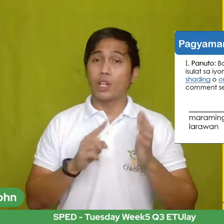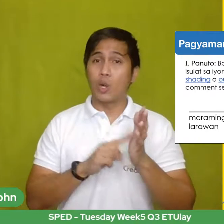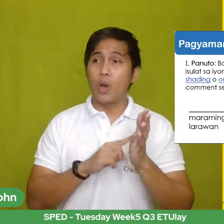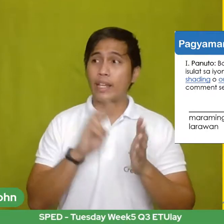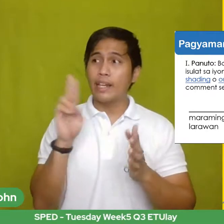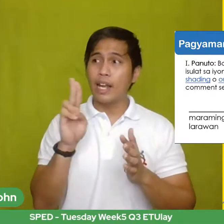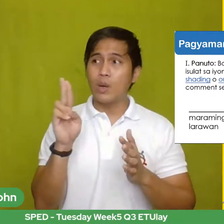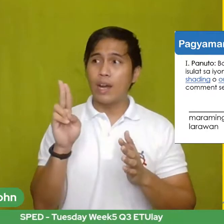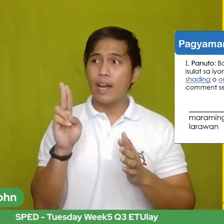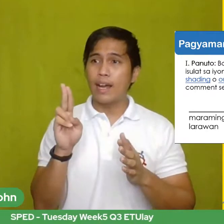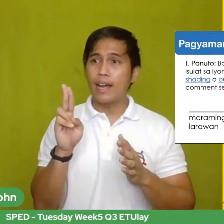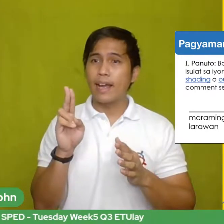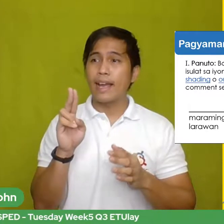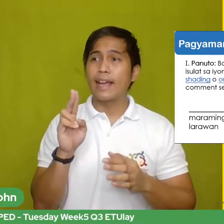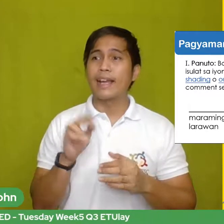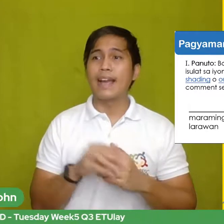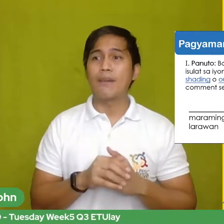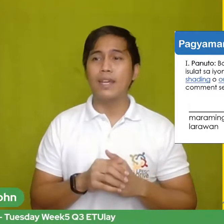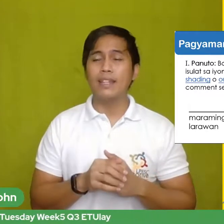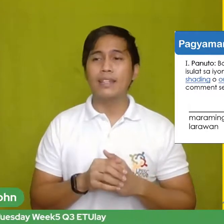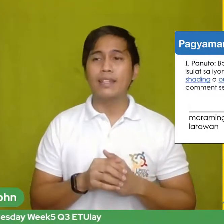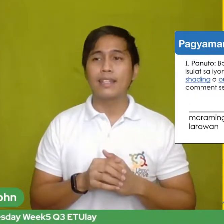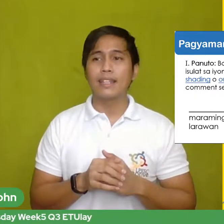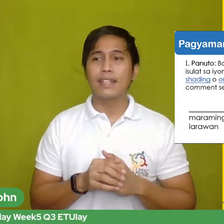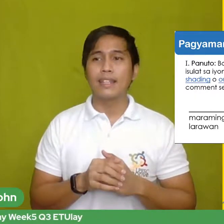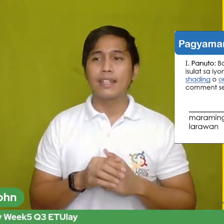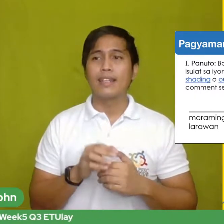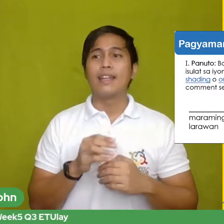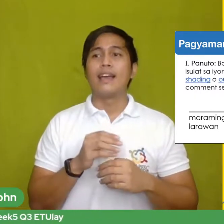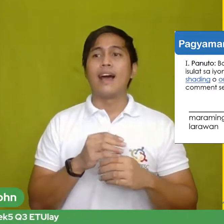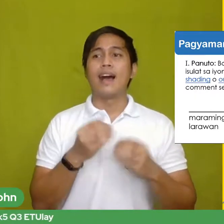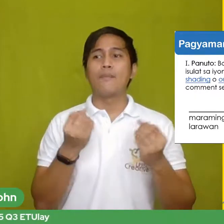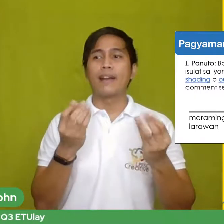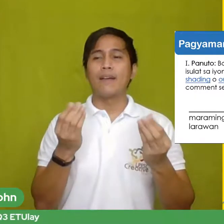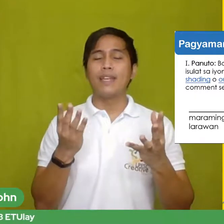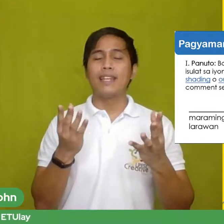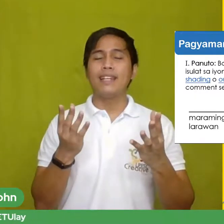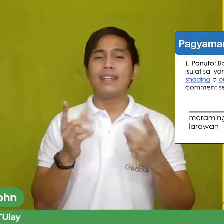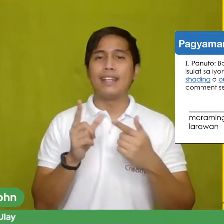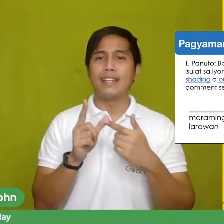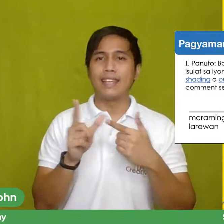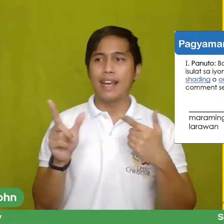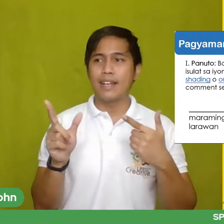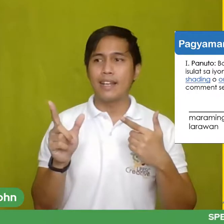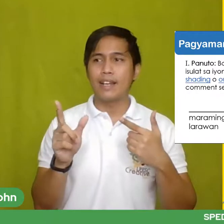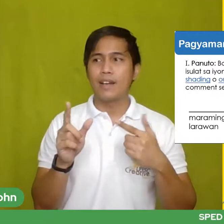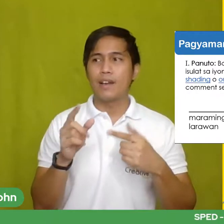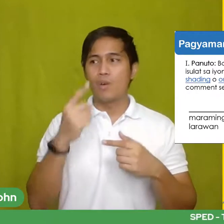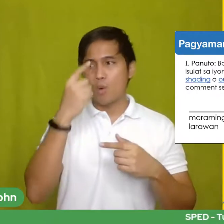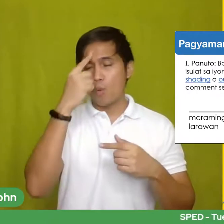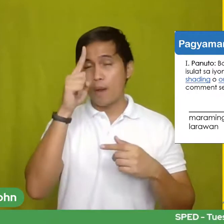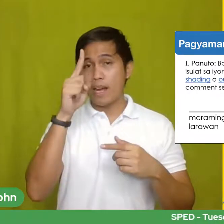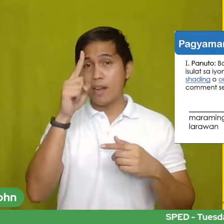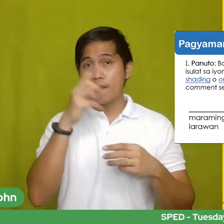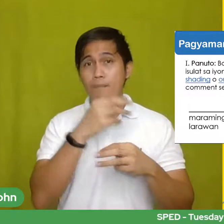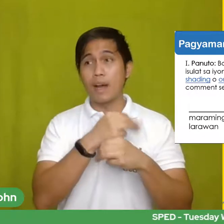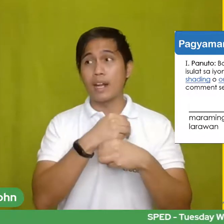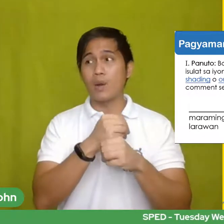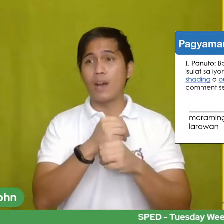Ito ay ginagawa gamit ang maraming linya upang makagawa